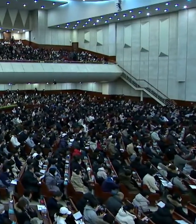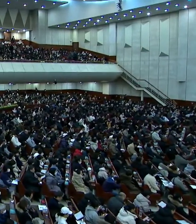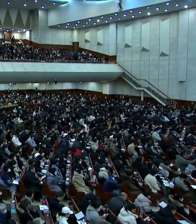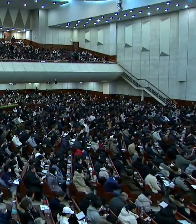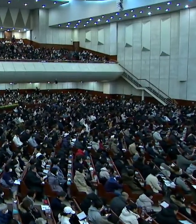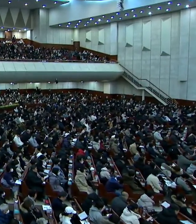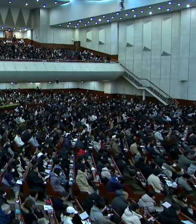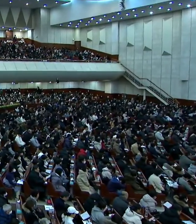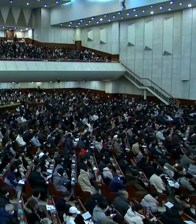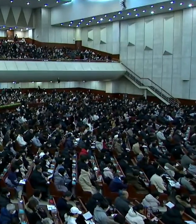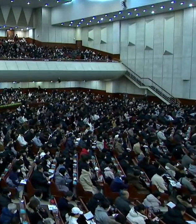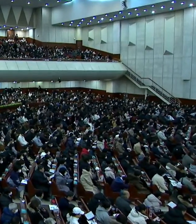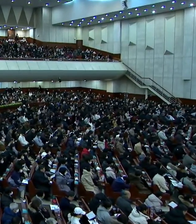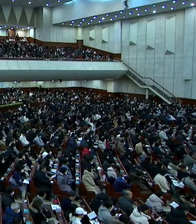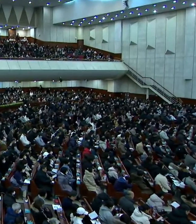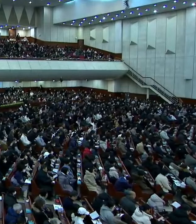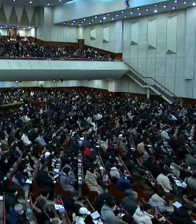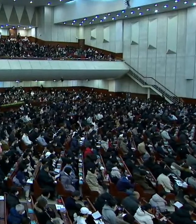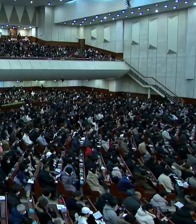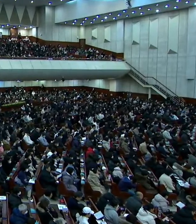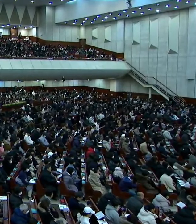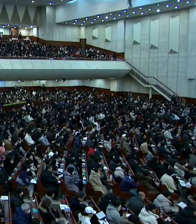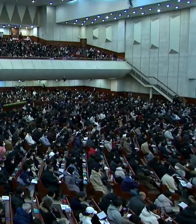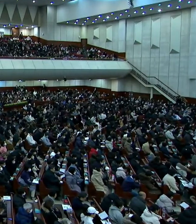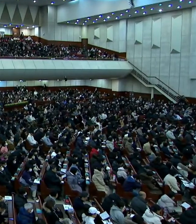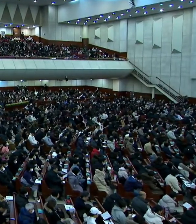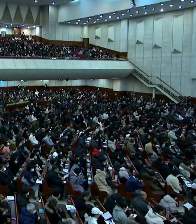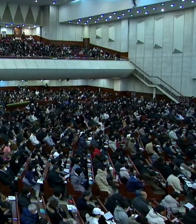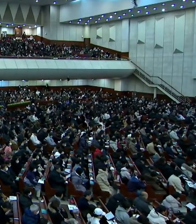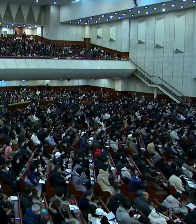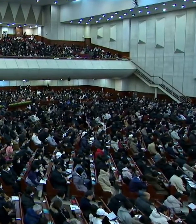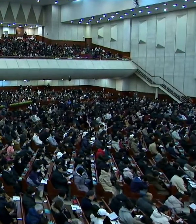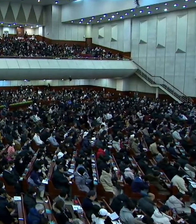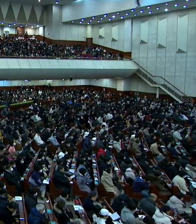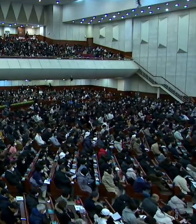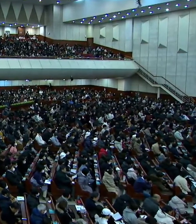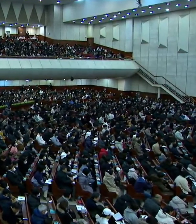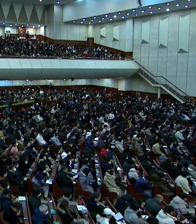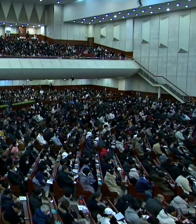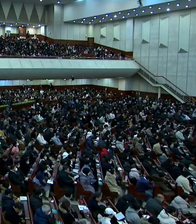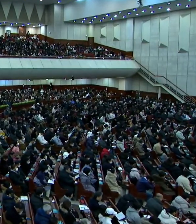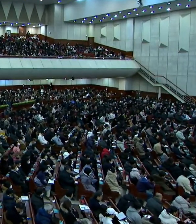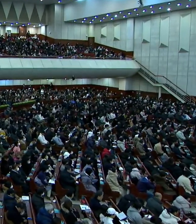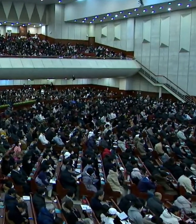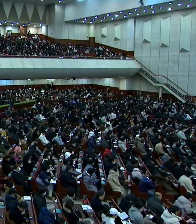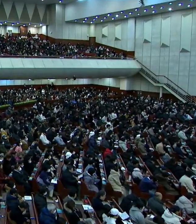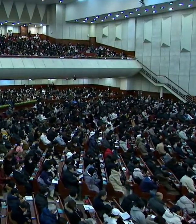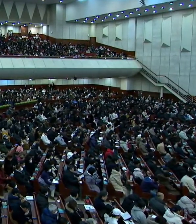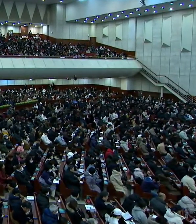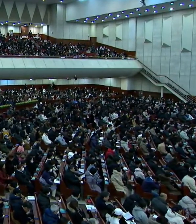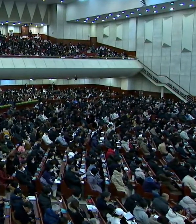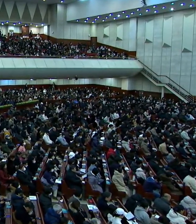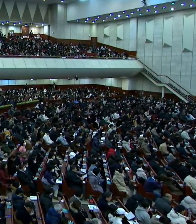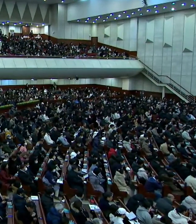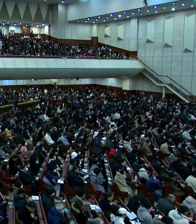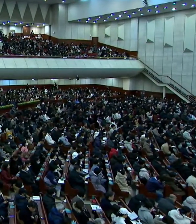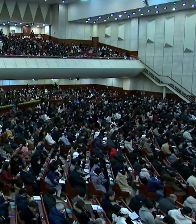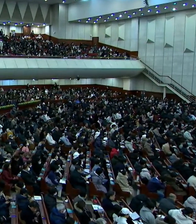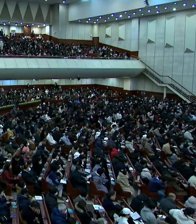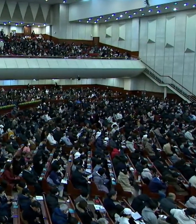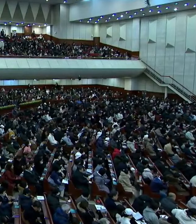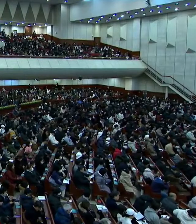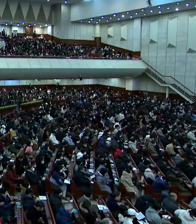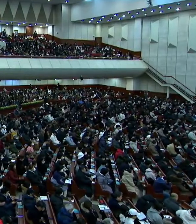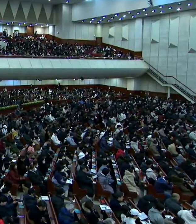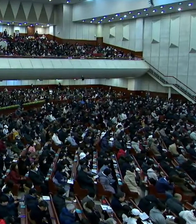수 있도록 성령의 역사에 주시옵소서. 하나님, 우리가 오늘도 주의 은혜를 닮아가며 노래합니다. 하나님의 은혜로